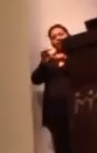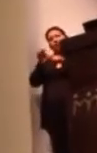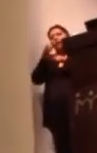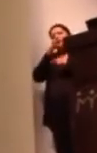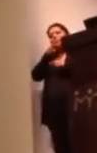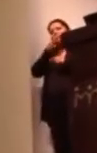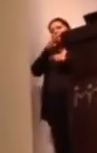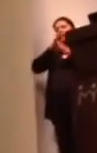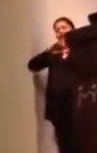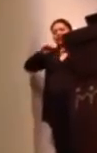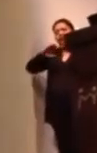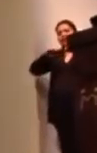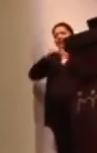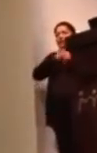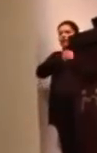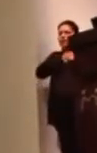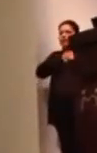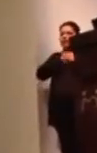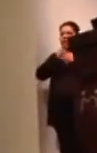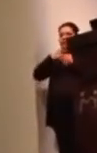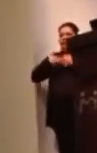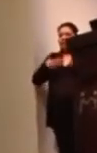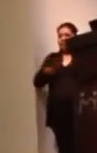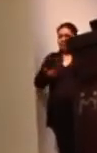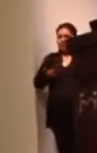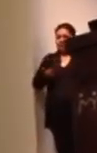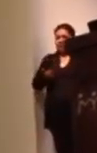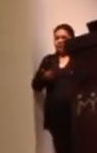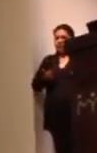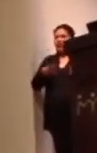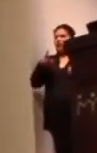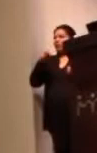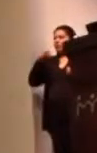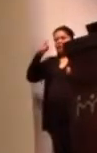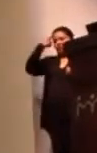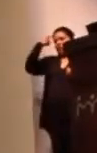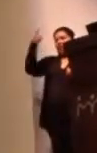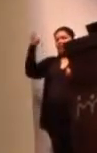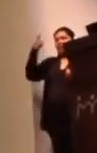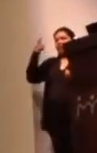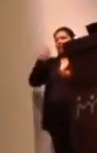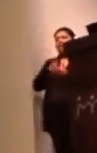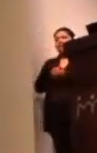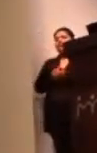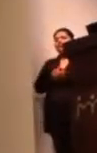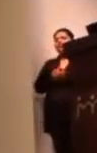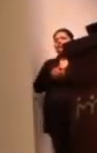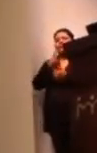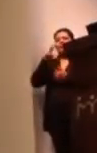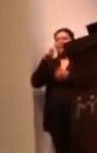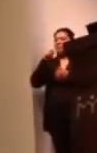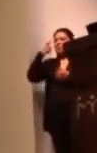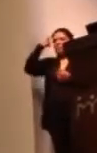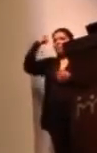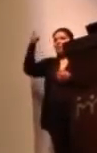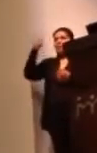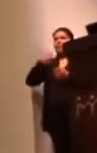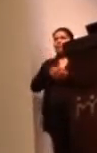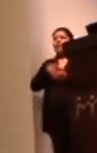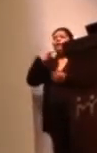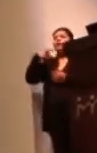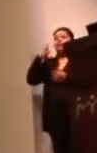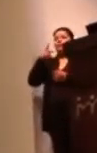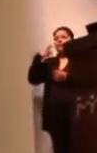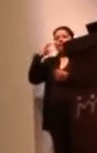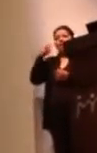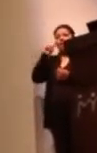sobre todo de tu amor y comprensión. No es fácil interactuar con un niño así, no es fácil. Pero